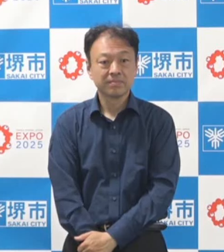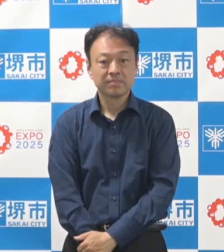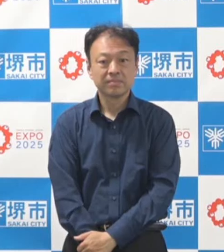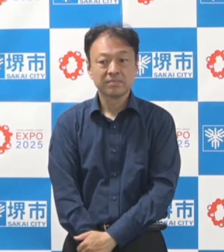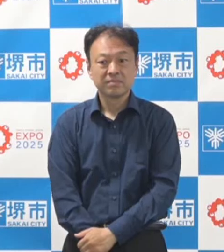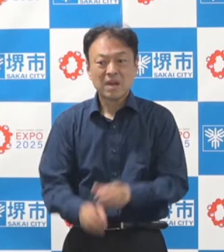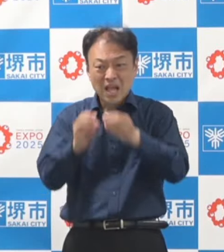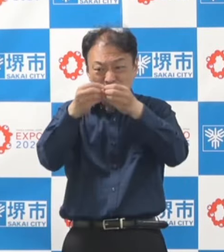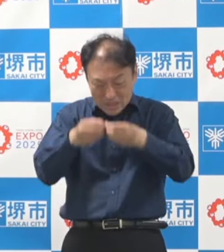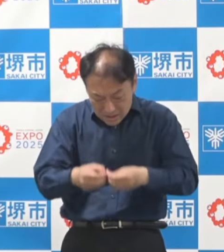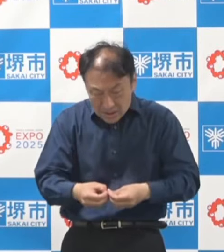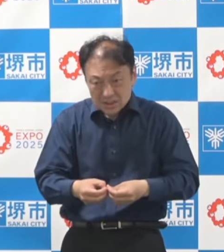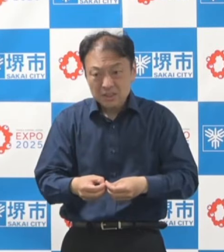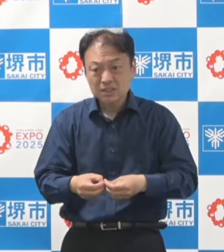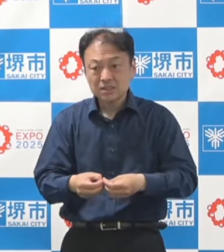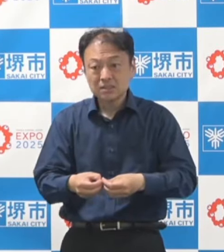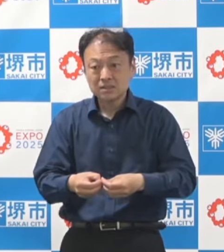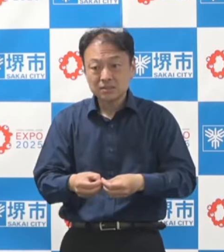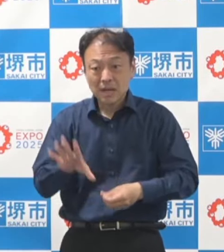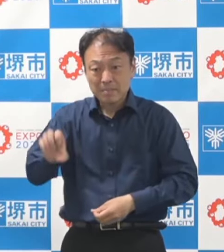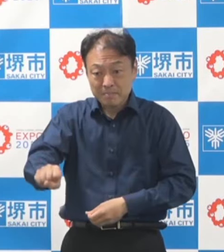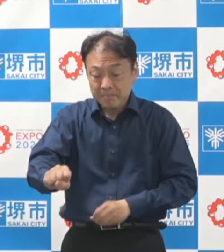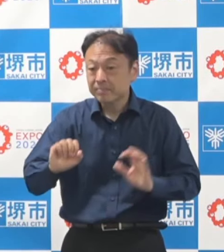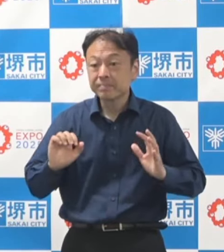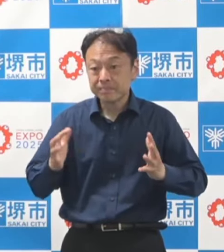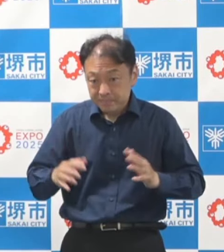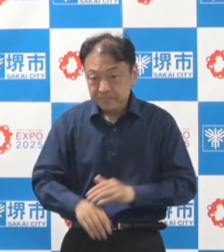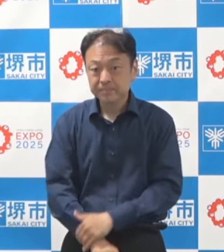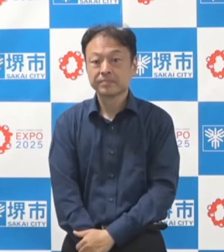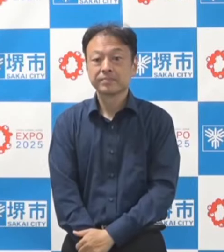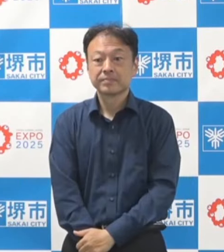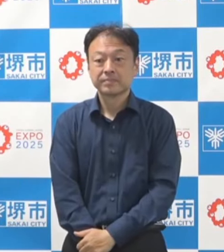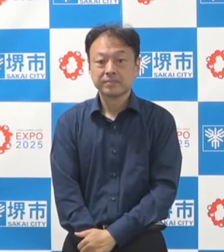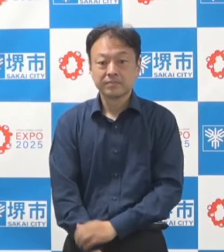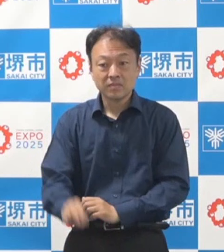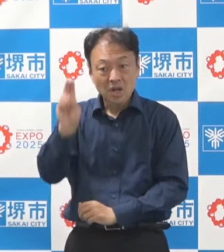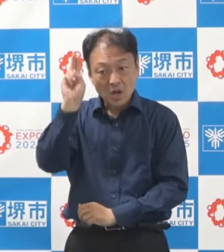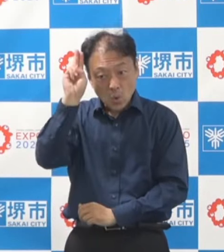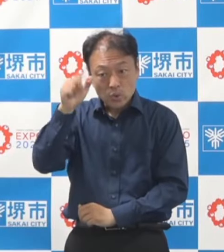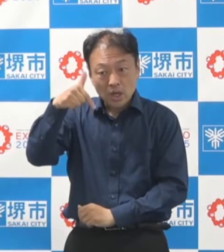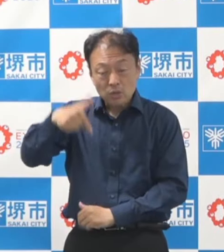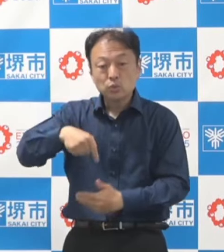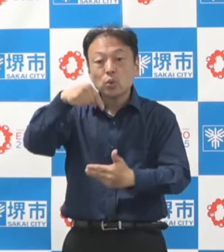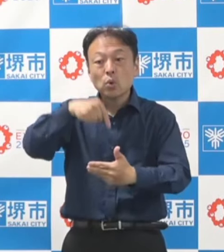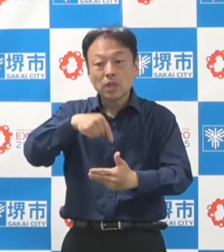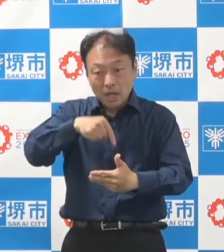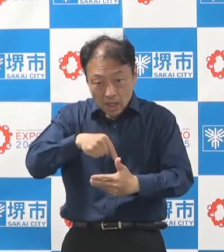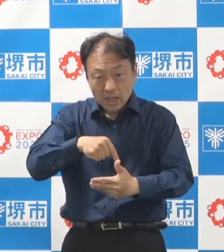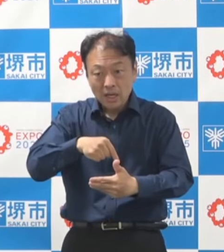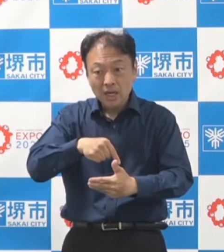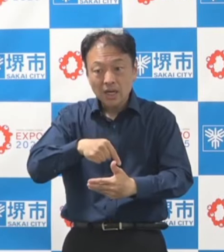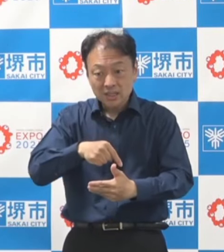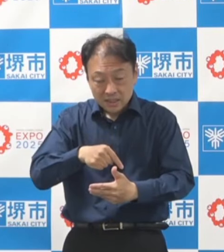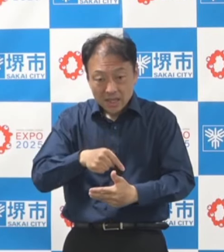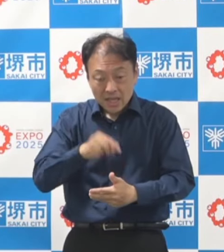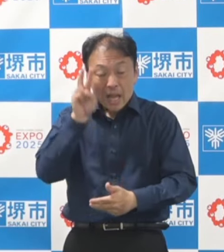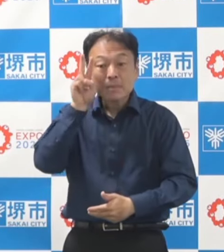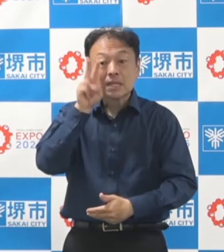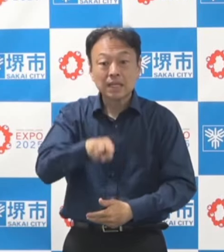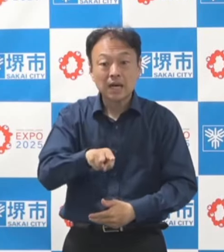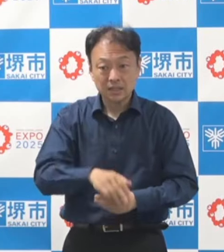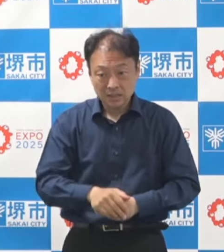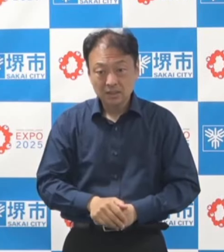詳細な事例までは把握はしてないんですけれども、大阪府内でですね、保護されたケースですと、大